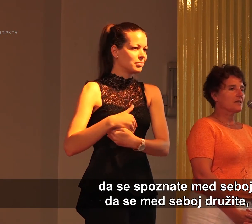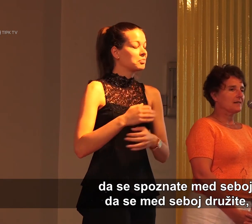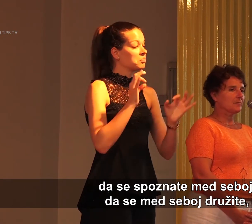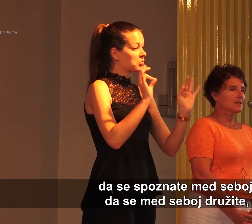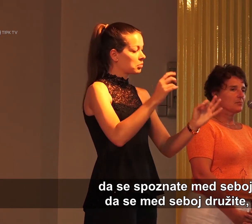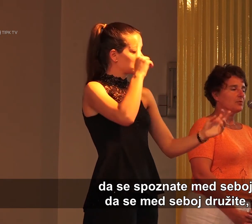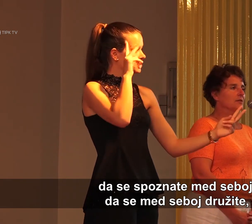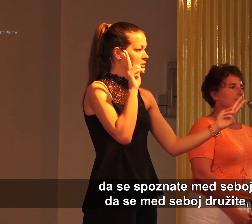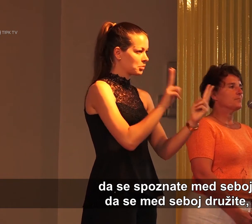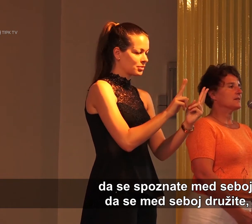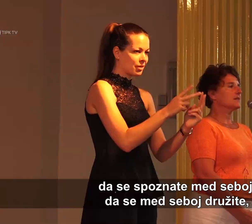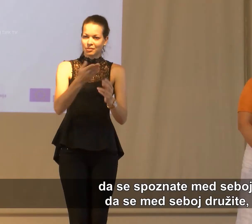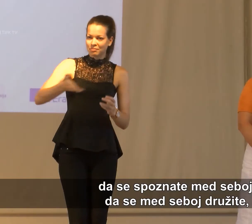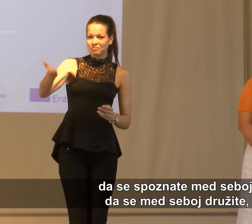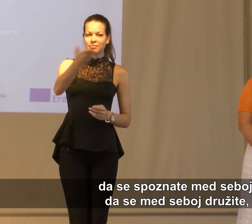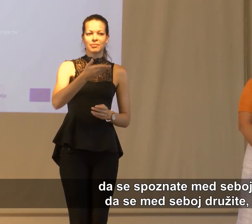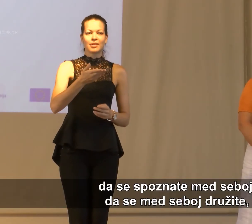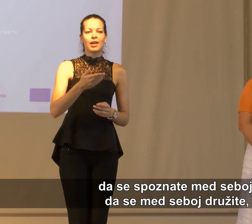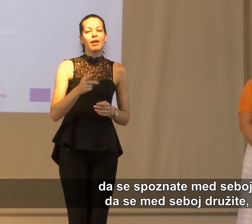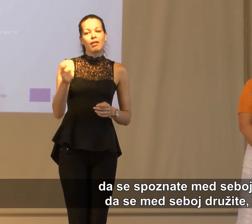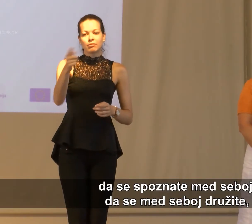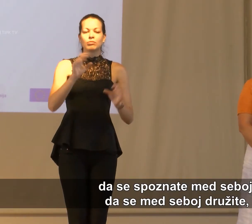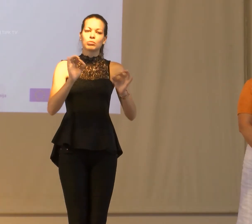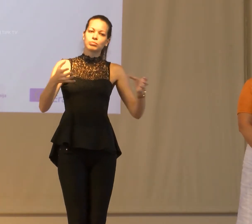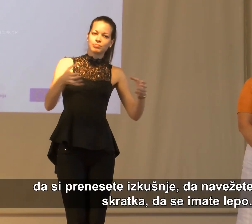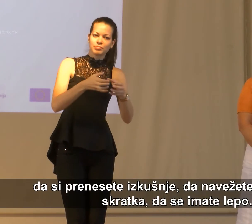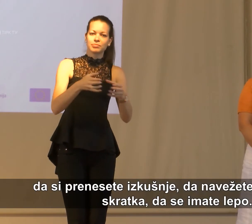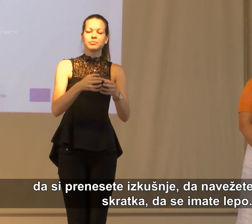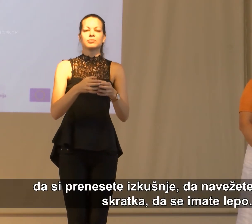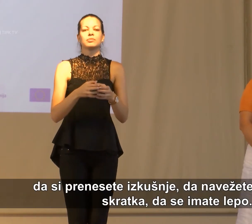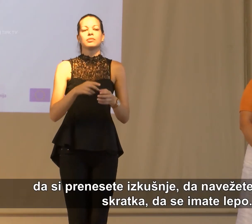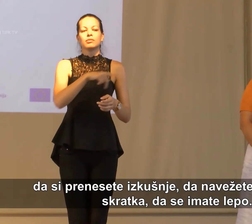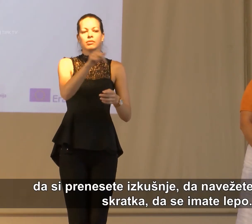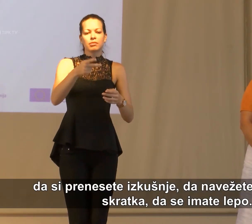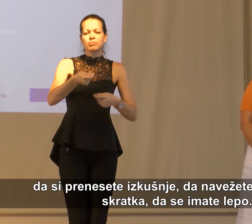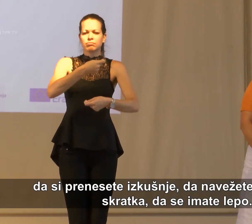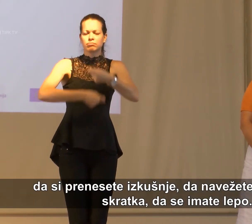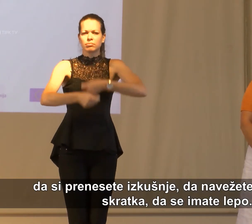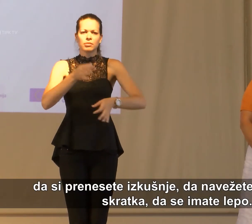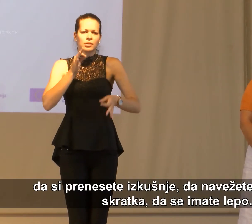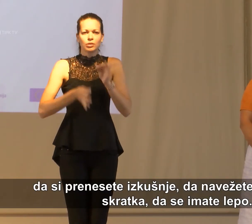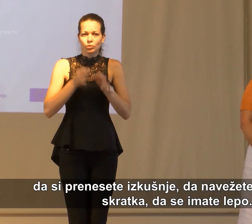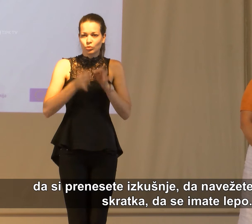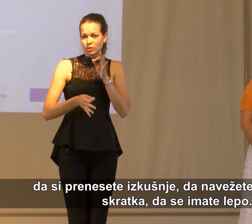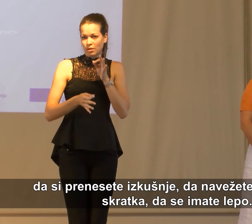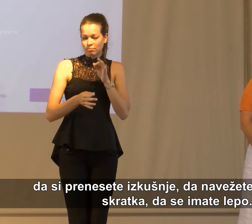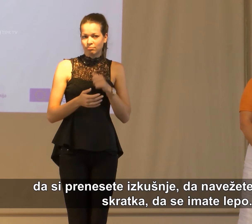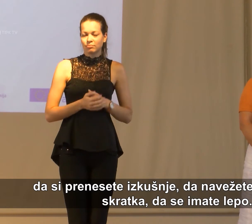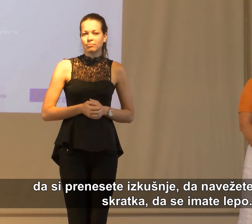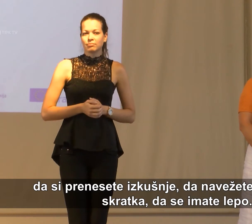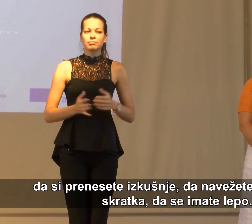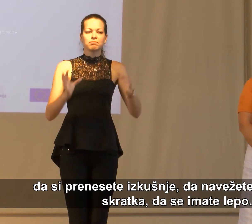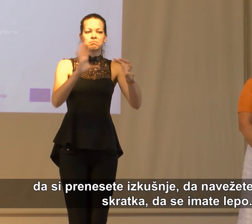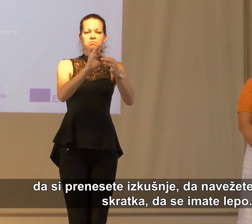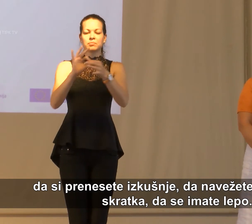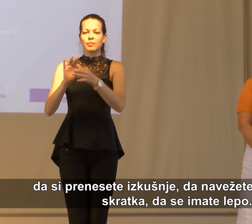se spoznate med seboj, da se med seboj družite, da si prenesete izkušnje, da